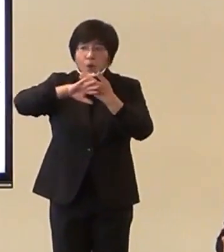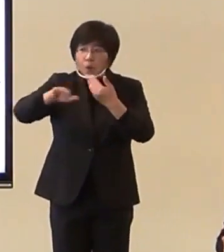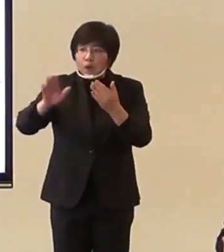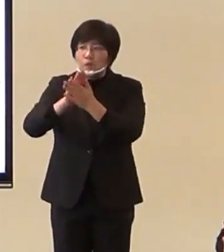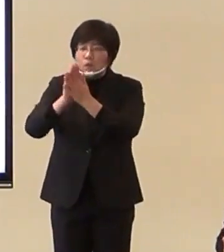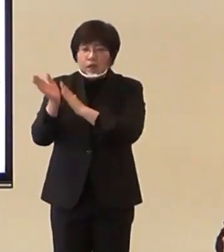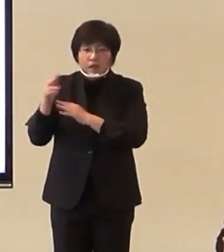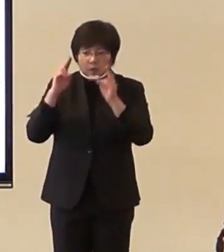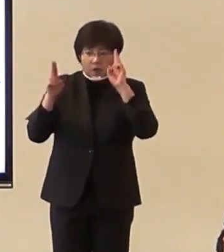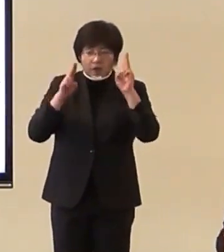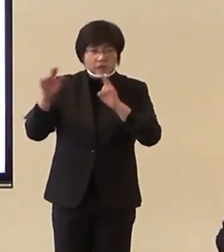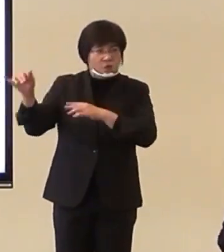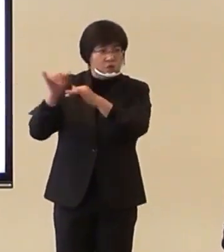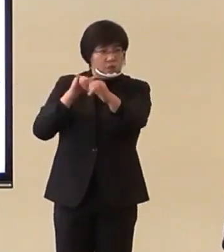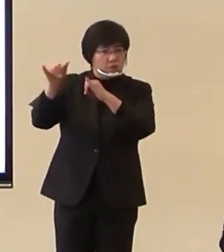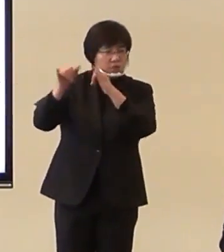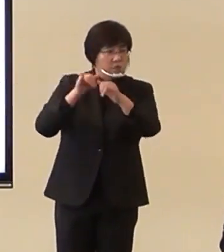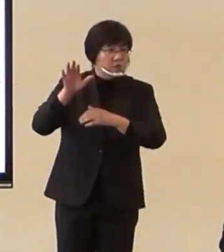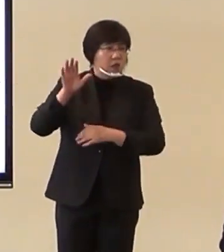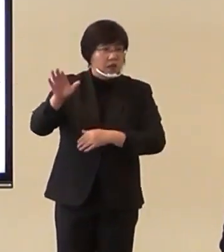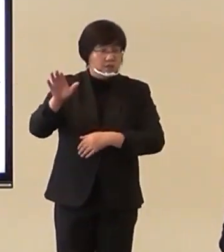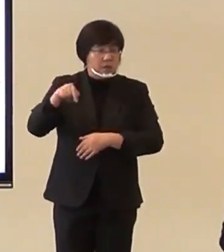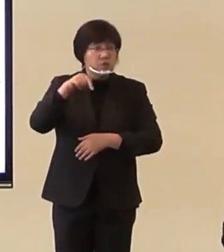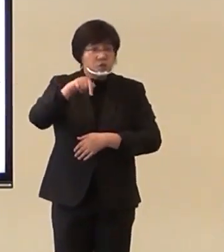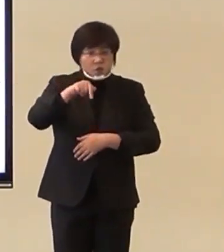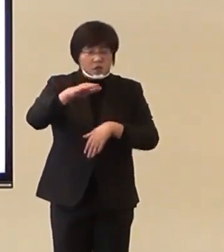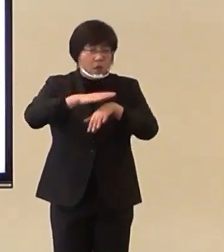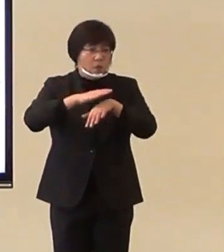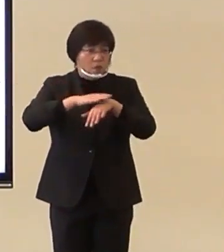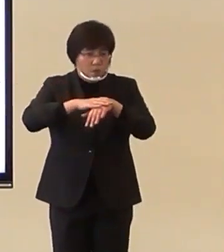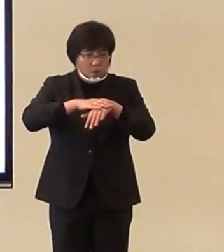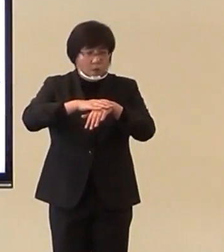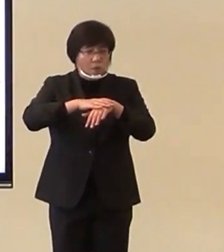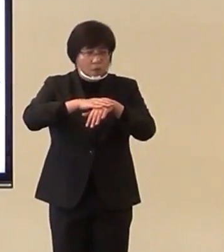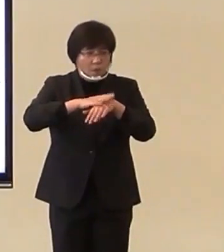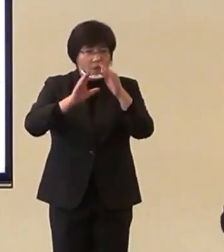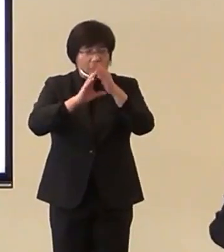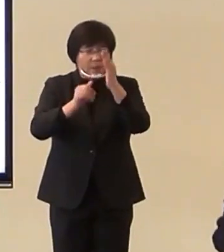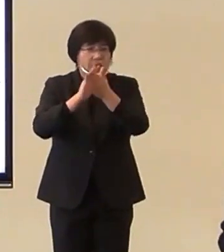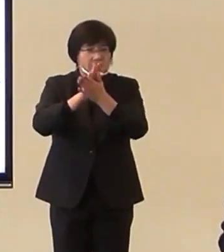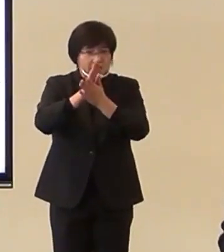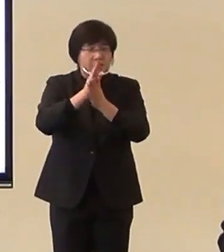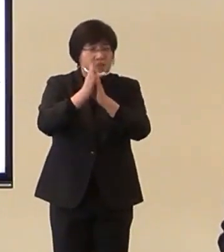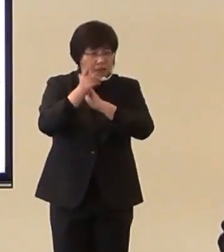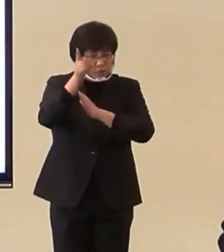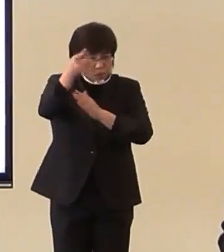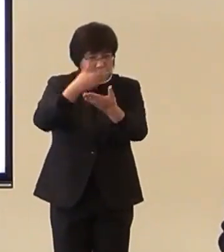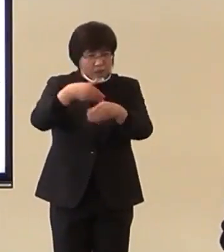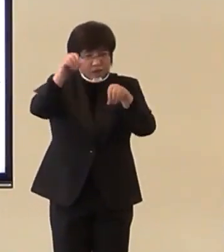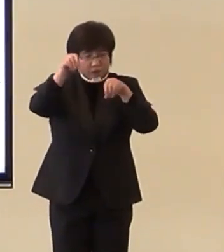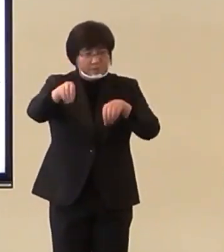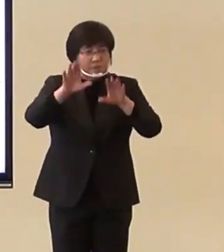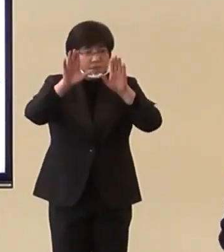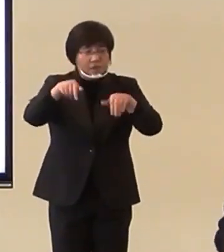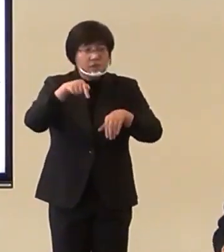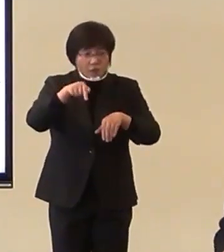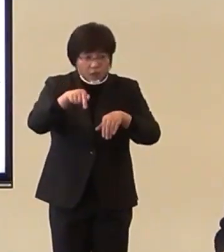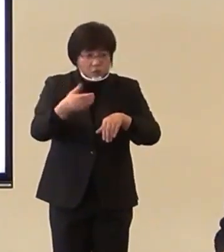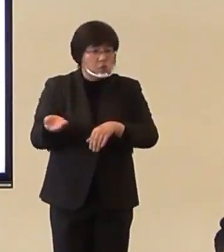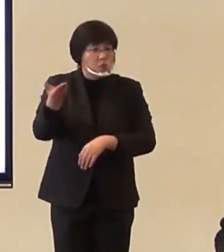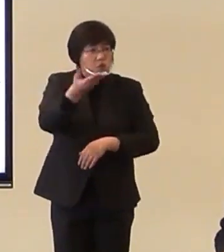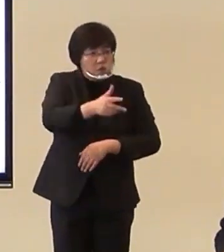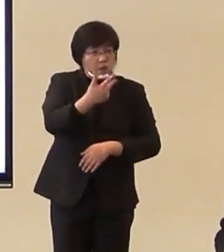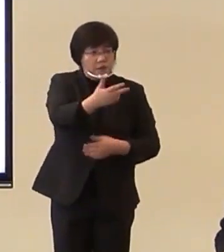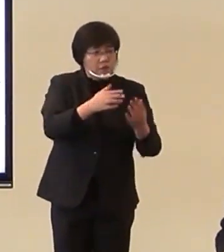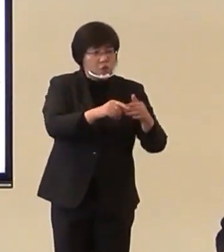ども。そしてその枠の中で今度は地方の市町村単位になってくると、これまた全部違う事情がある